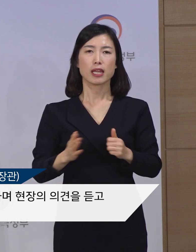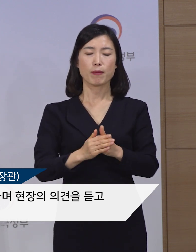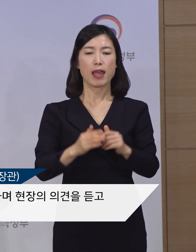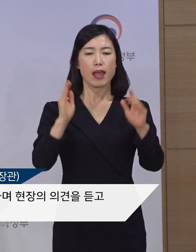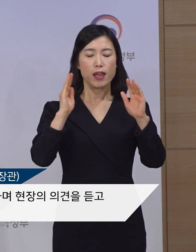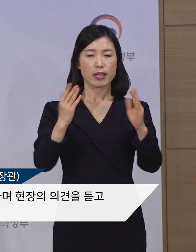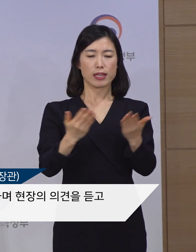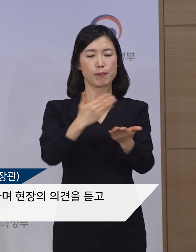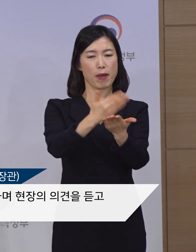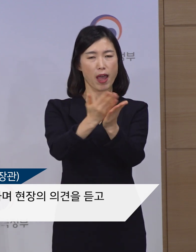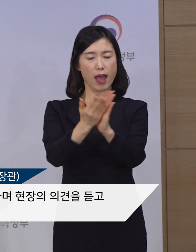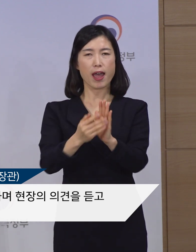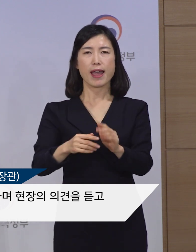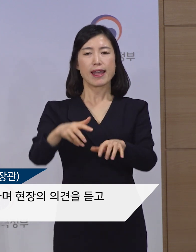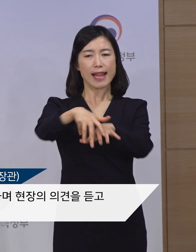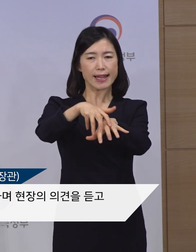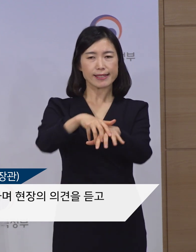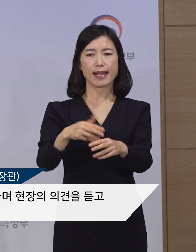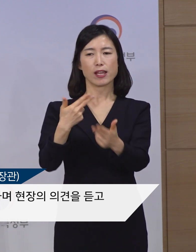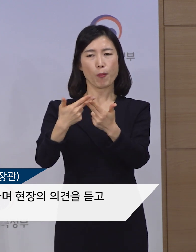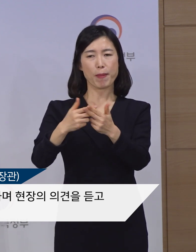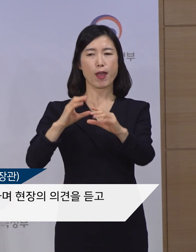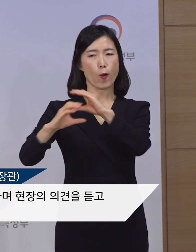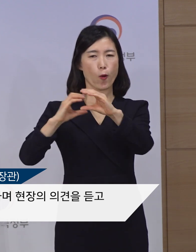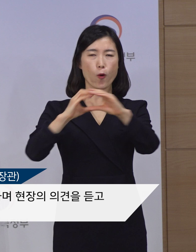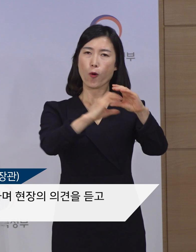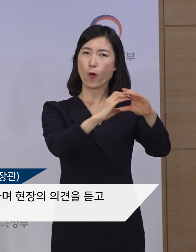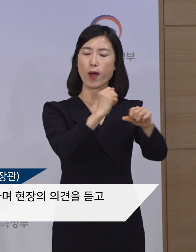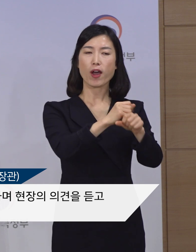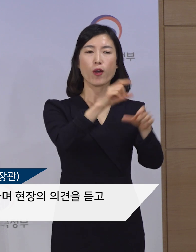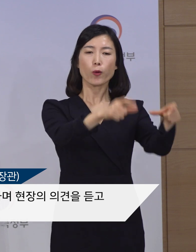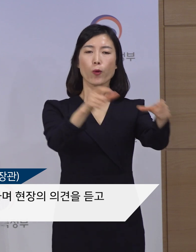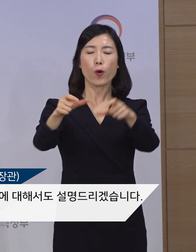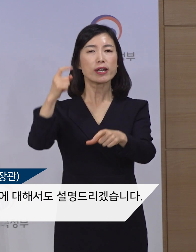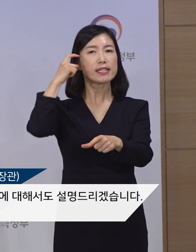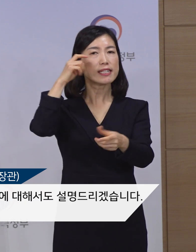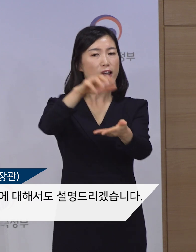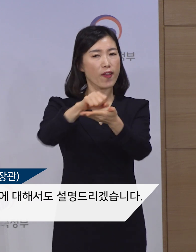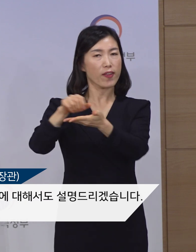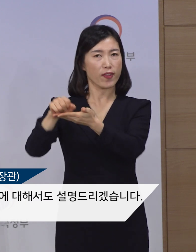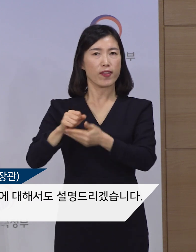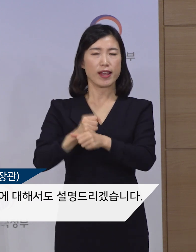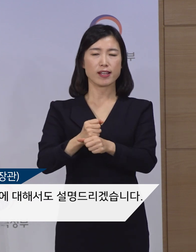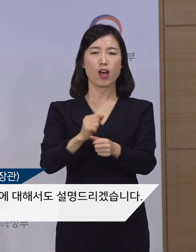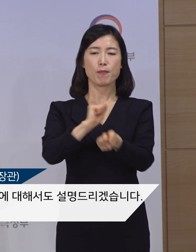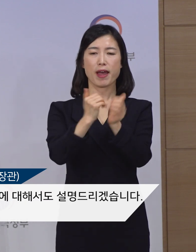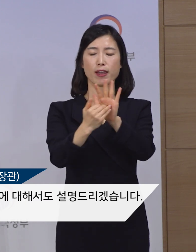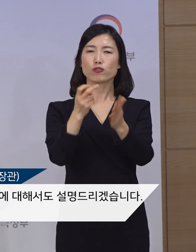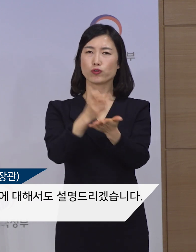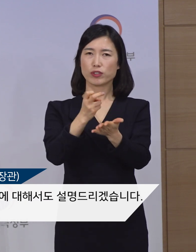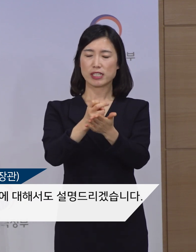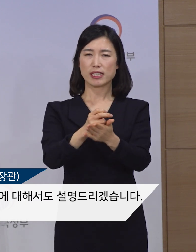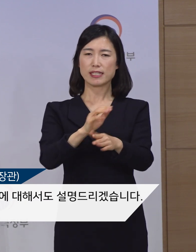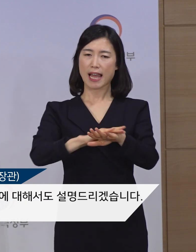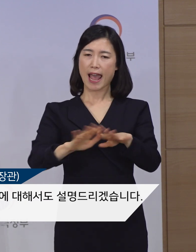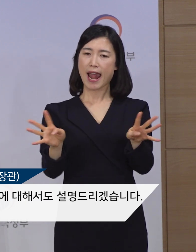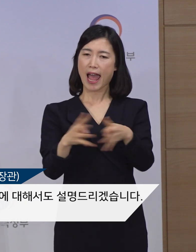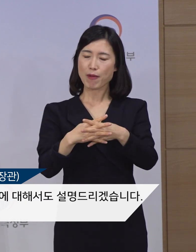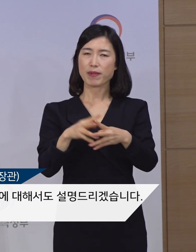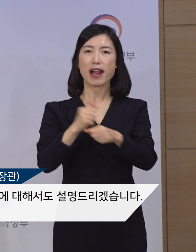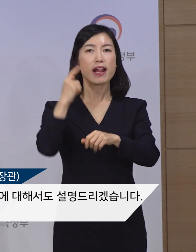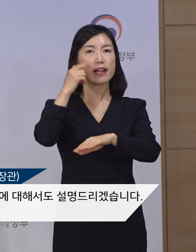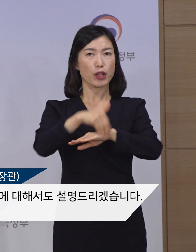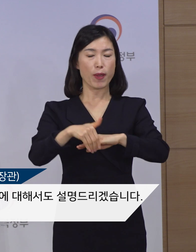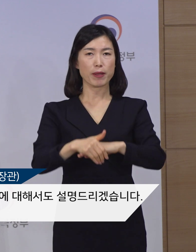확대하며 현장의 의견을 듣고 방역 수칙을 합리적으로 조정해 나가겠습니다. 한 달 뒤로 예정된 설 연휴에 대한